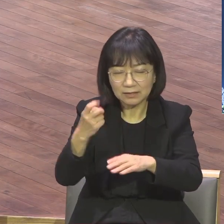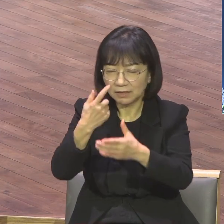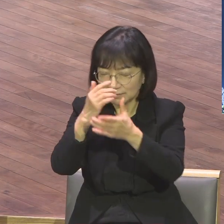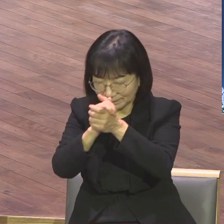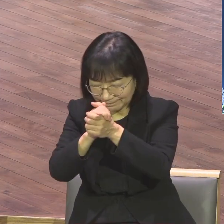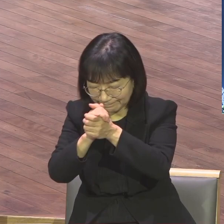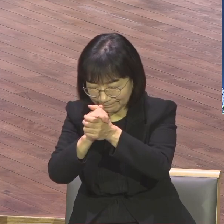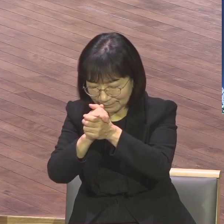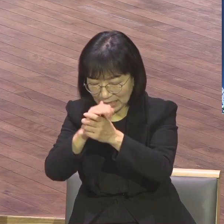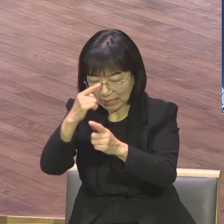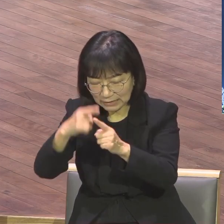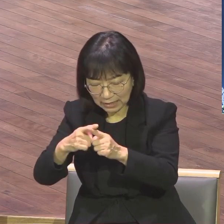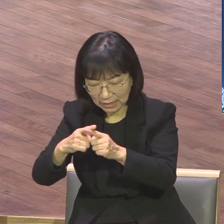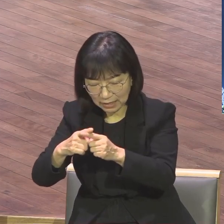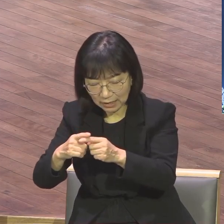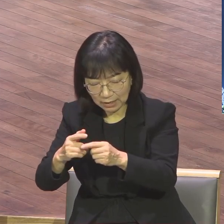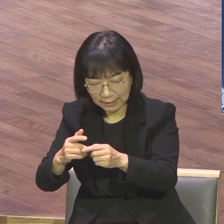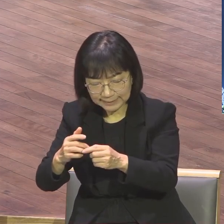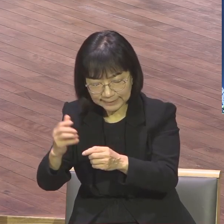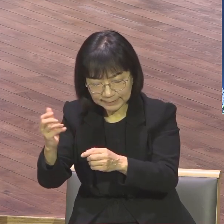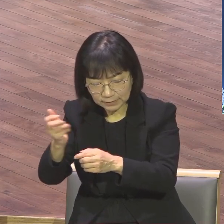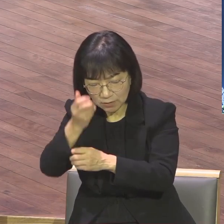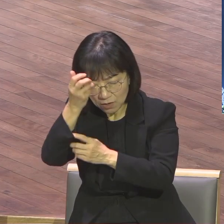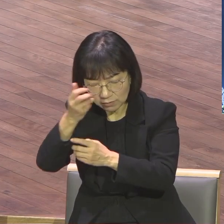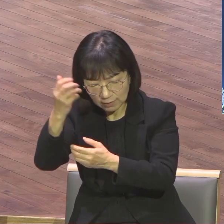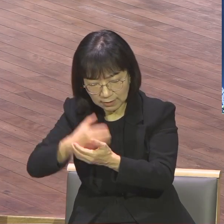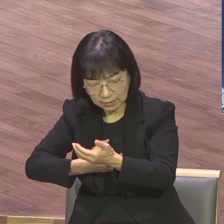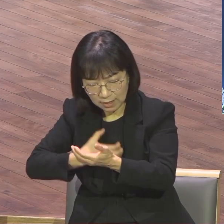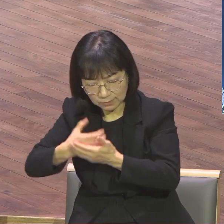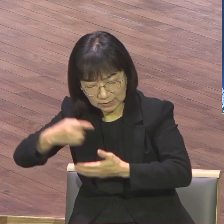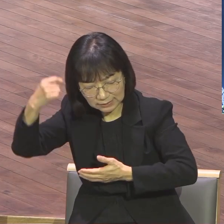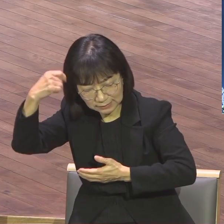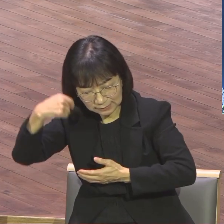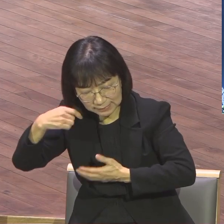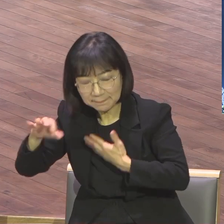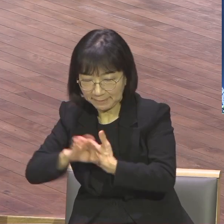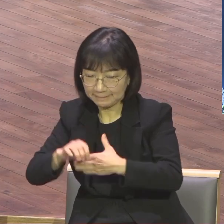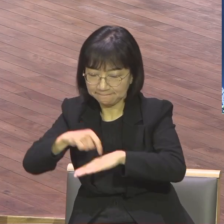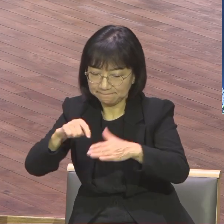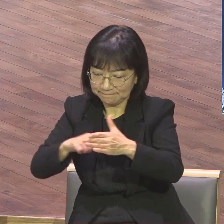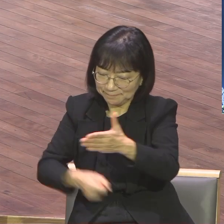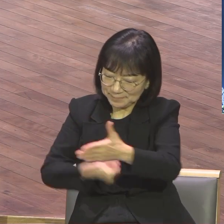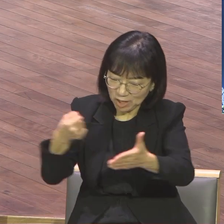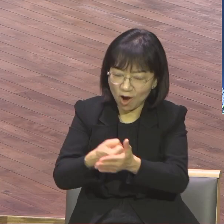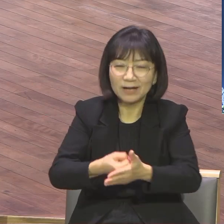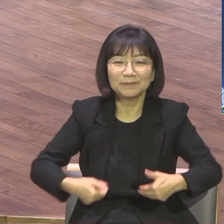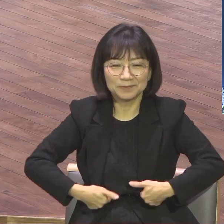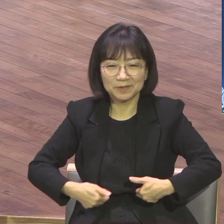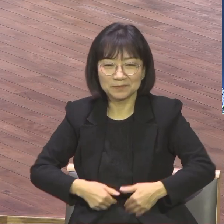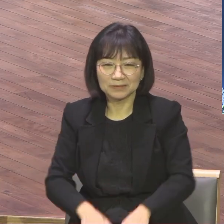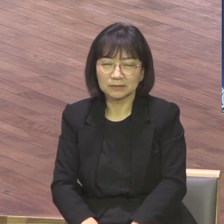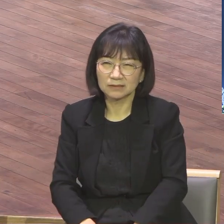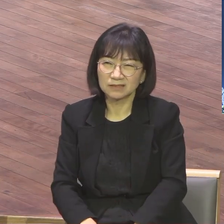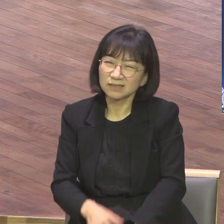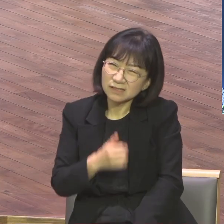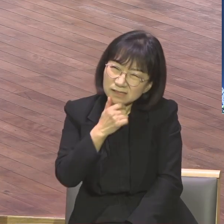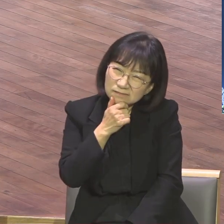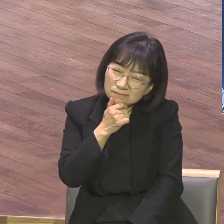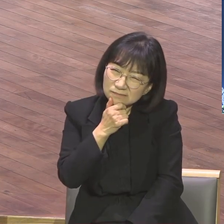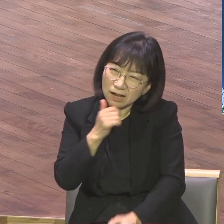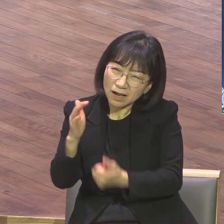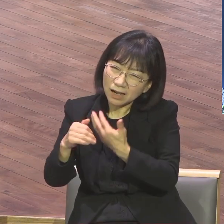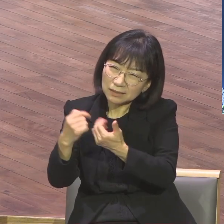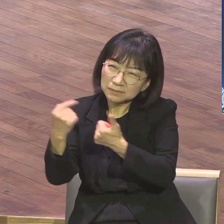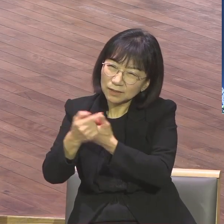성령이 세미하게 감동 주거든 바로 결단하고 아멘. 이게 뭐 하나님의 음성인지